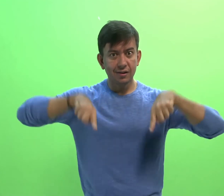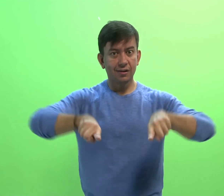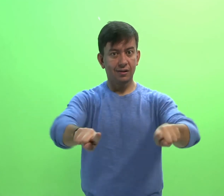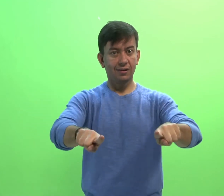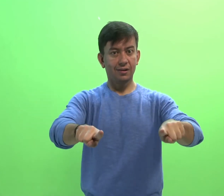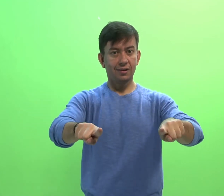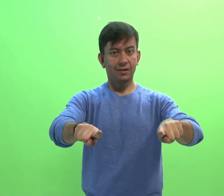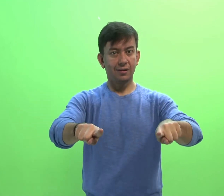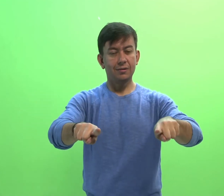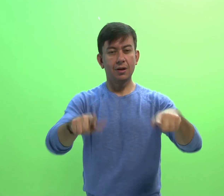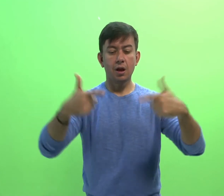entrando.